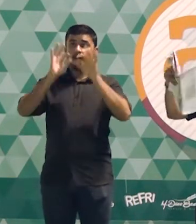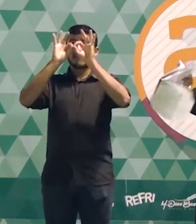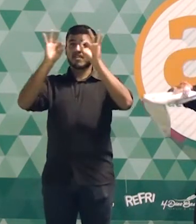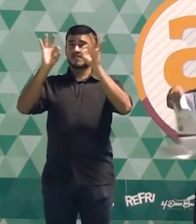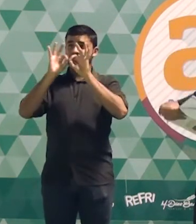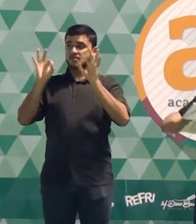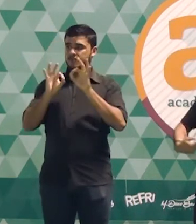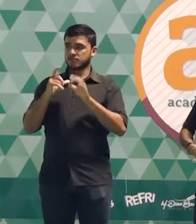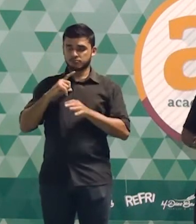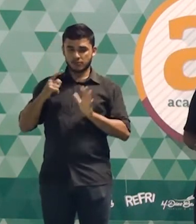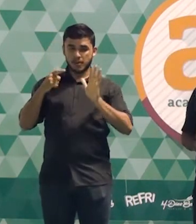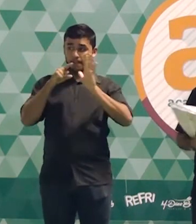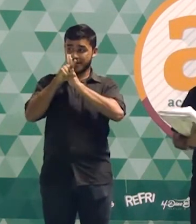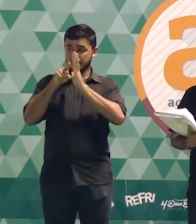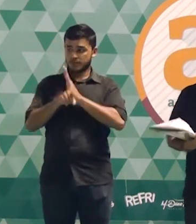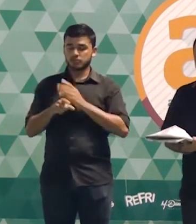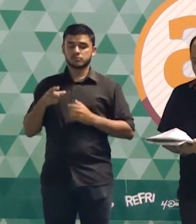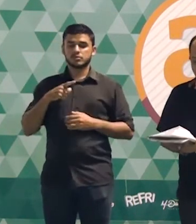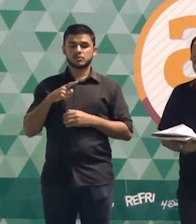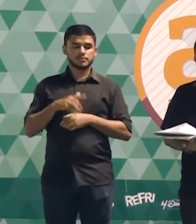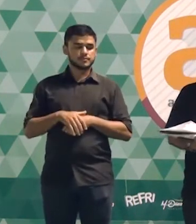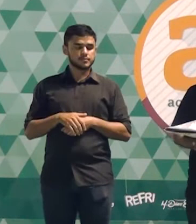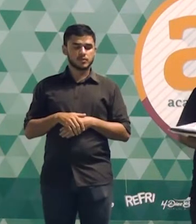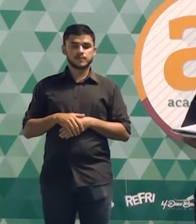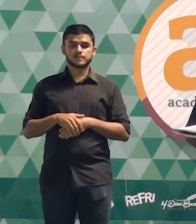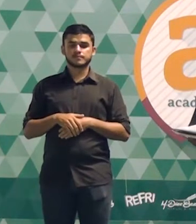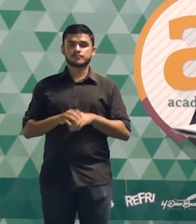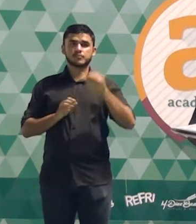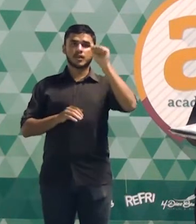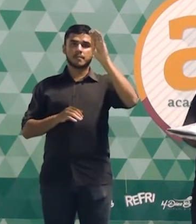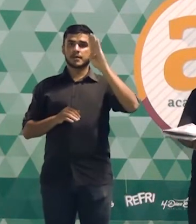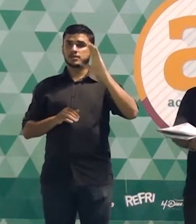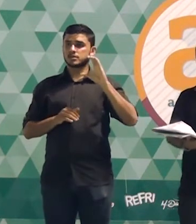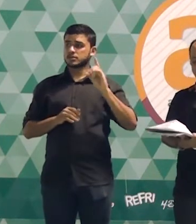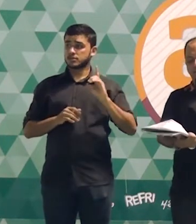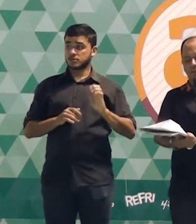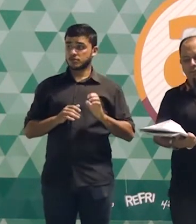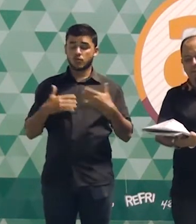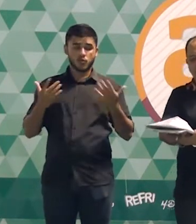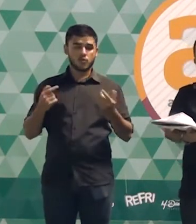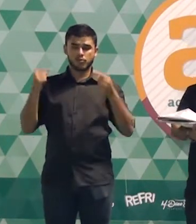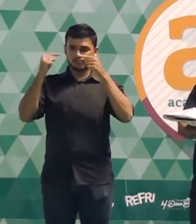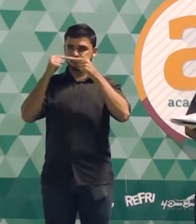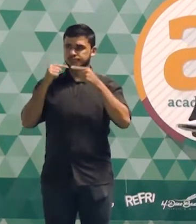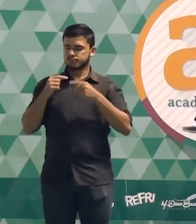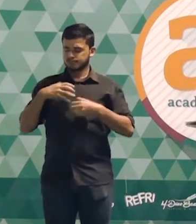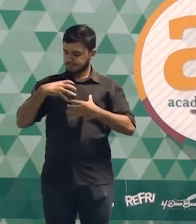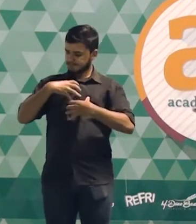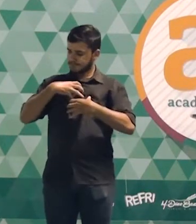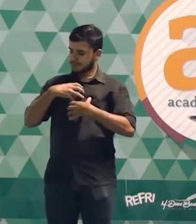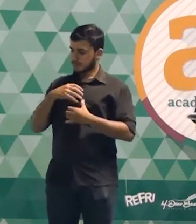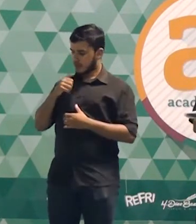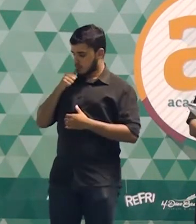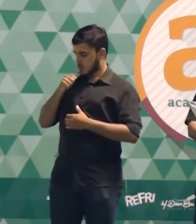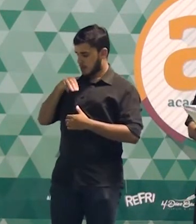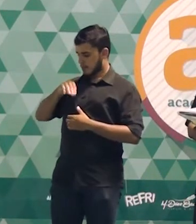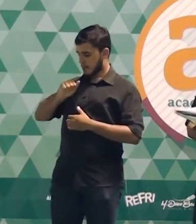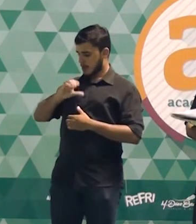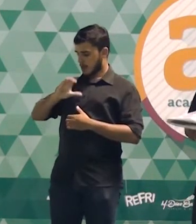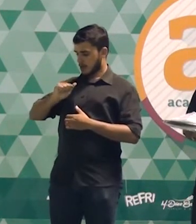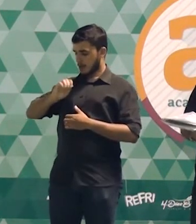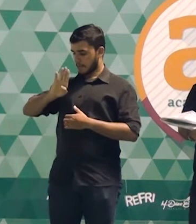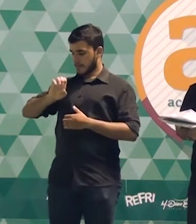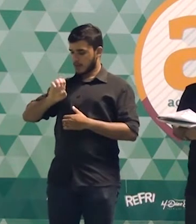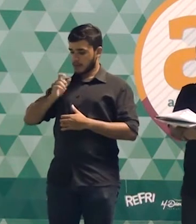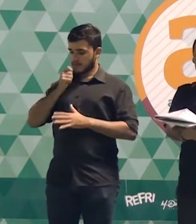é, nesse trechinho, a autora se vale para traduzir o estado emocional de Macabeia de qual